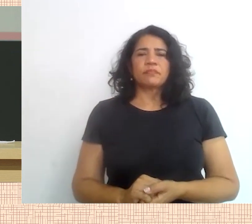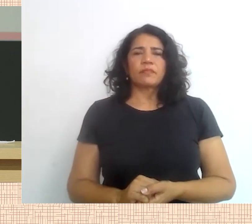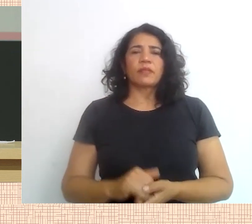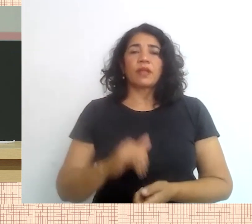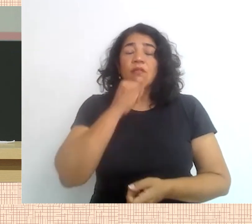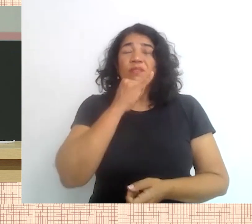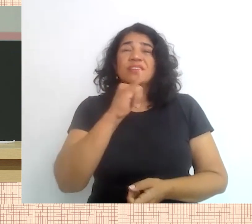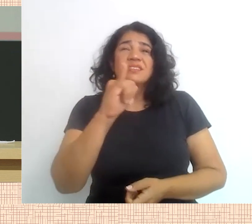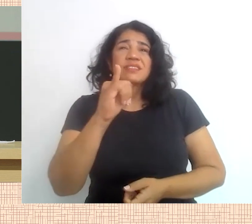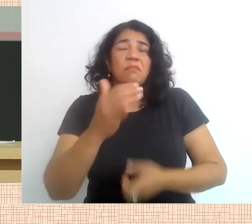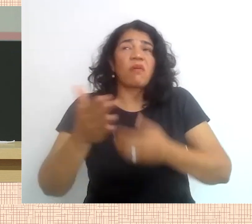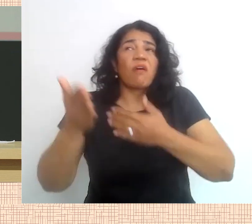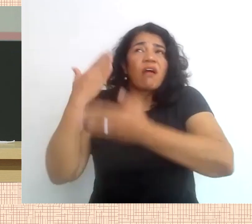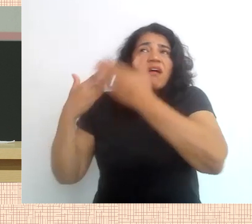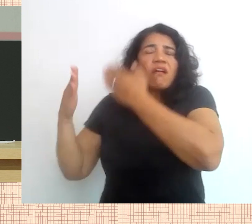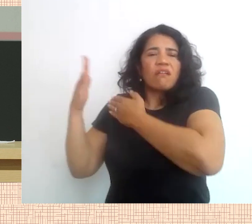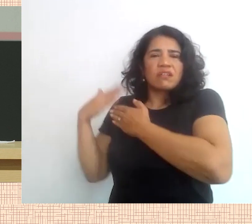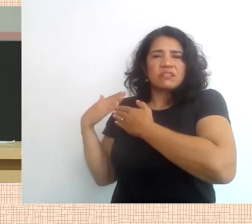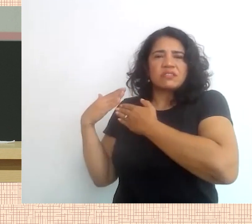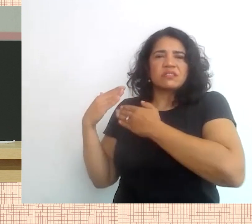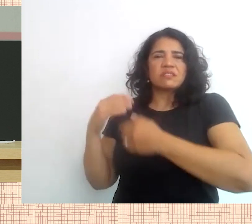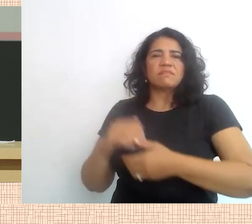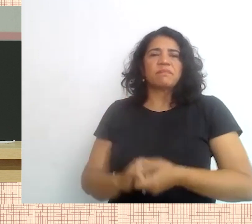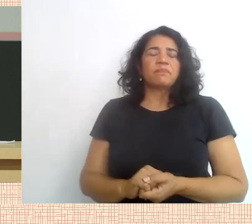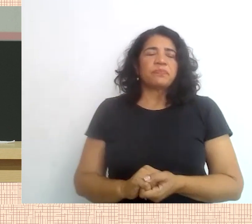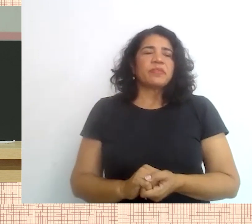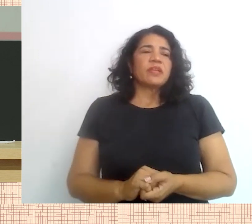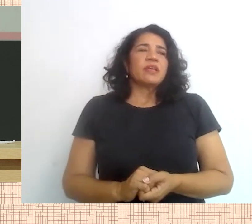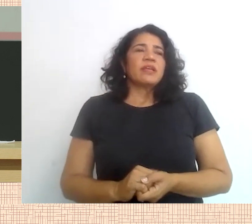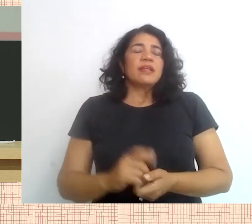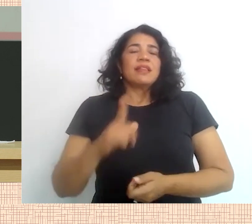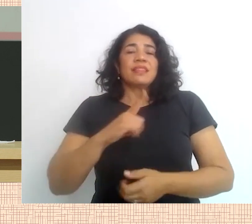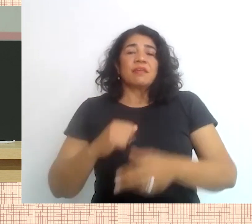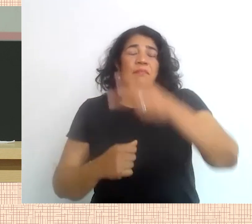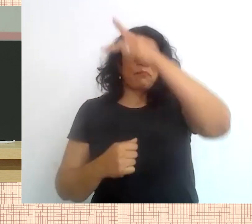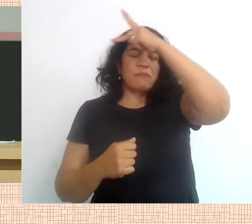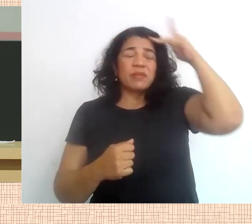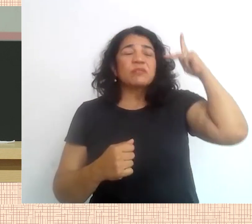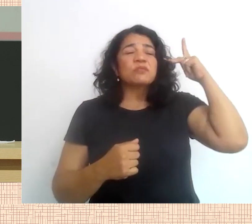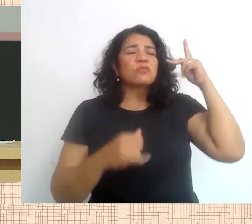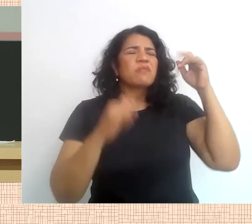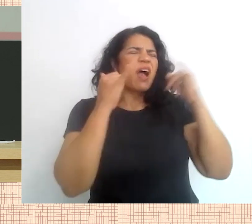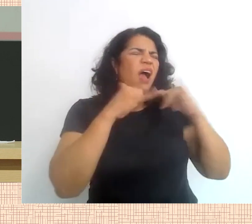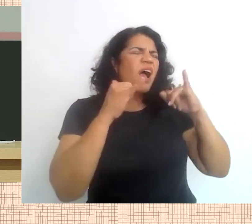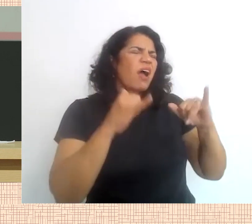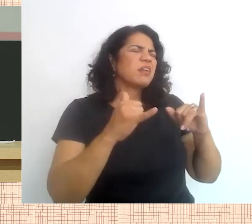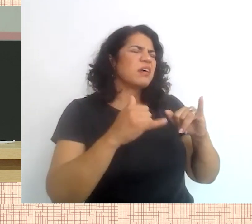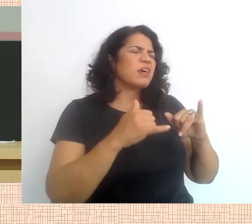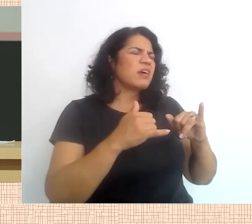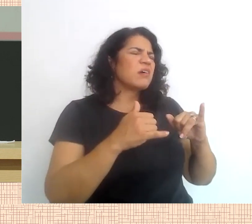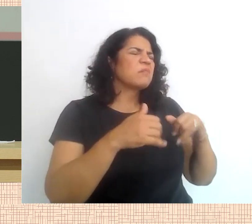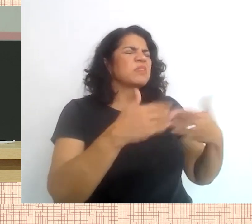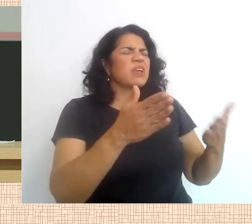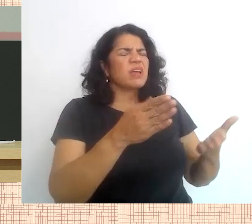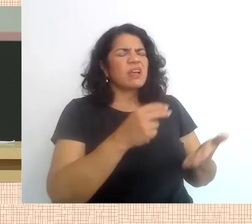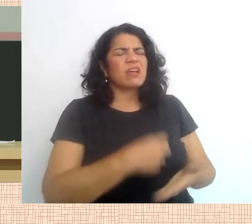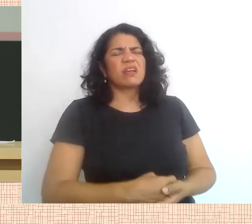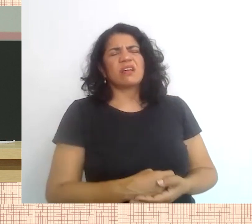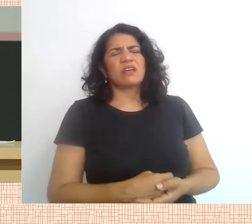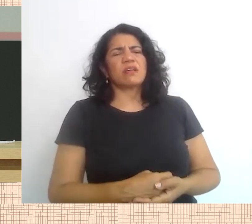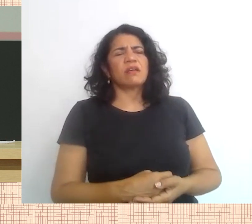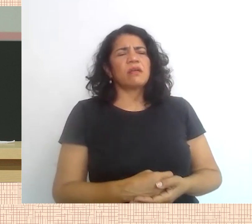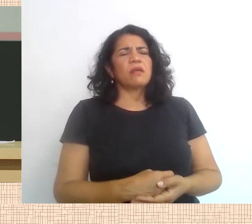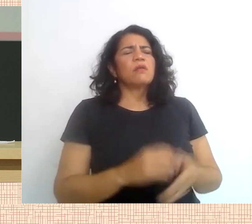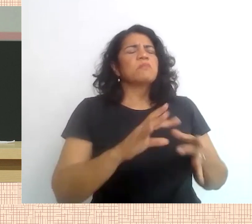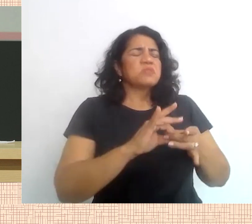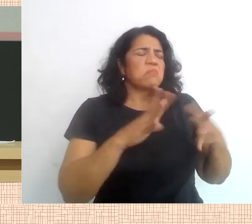né? Então irmãos, quando a palavra vem de Deus, irmão, tem força, e a palavra opera a obra de